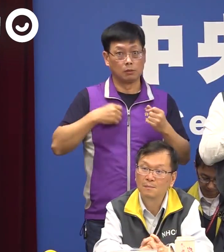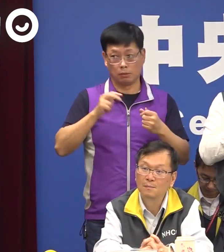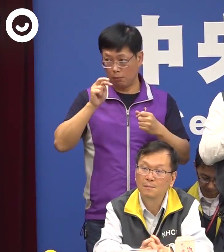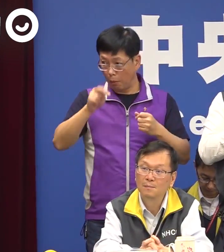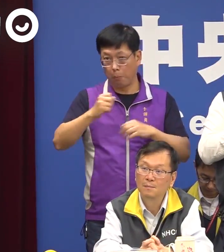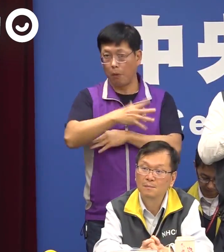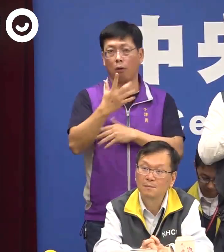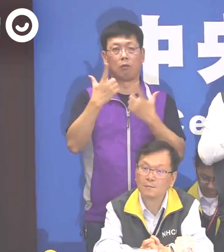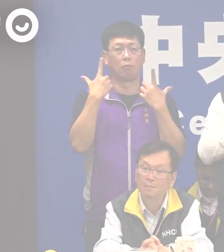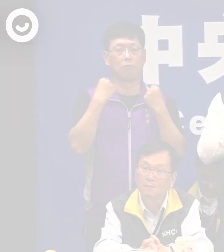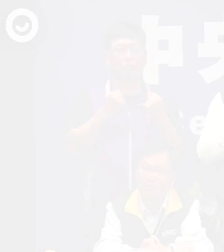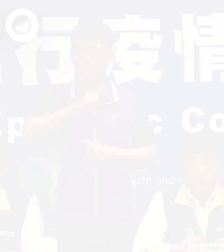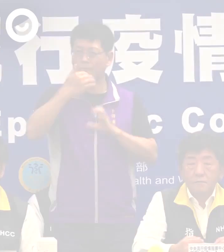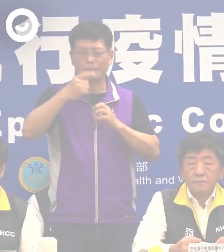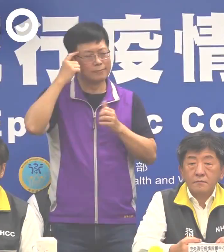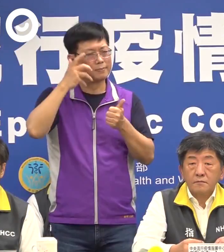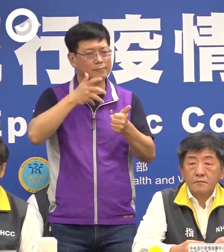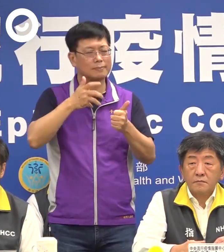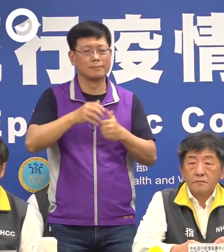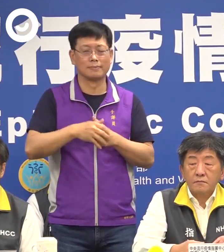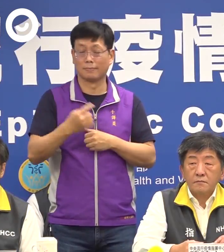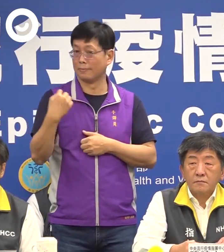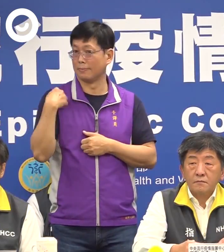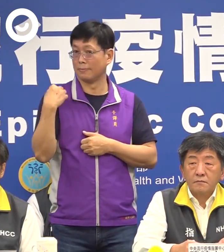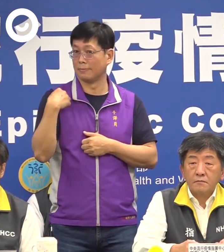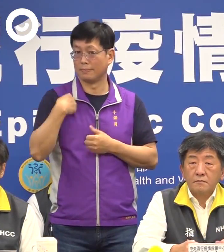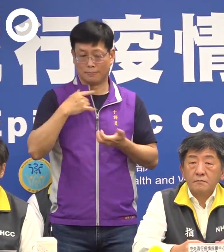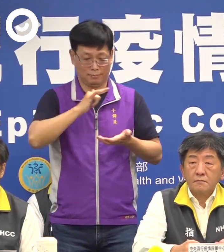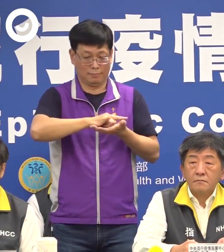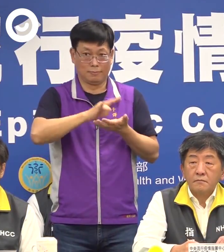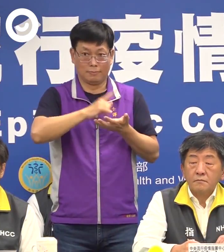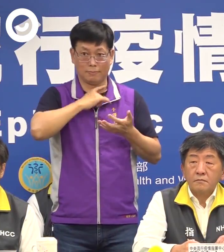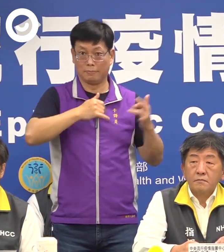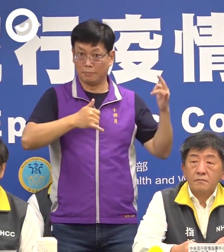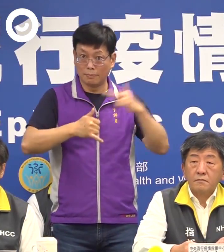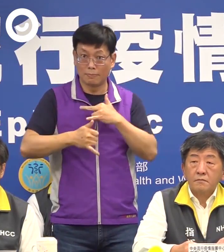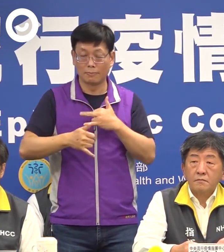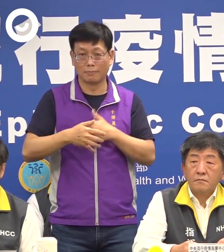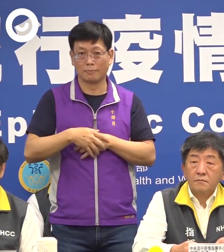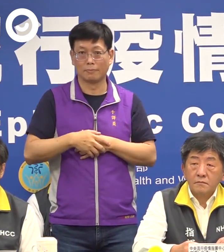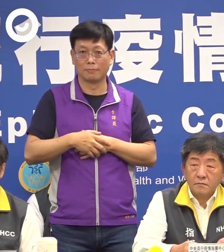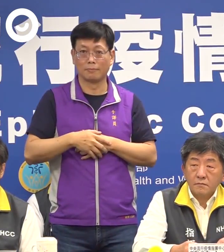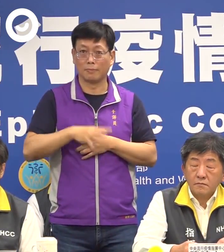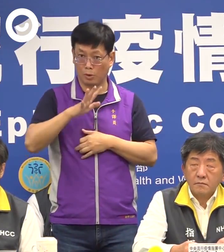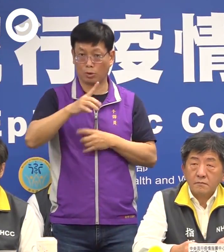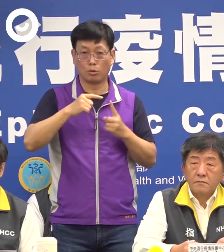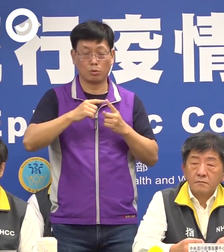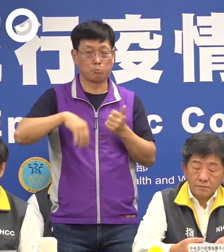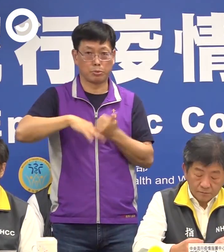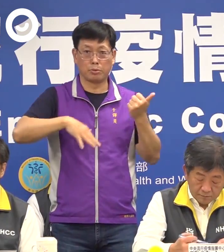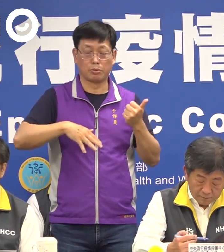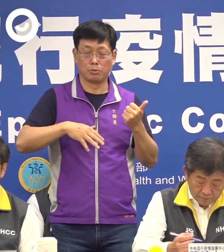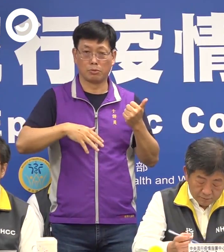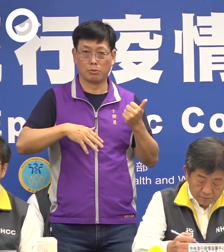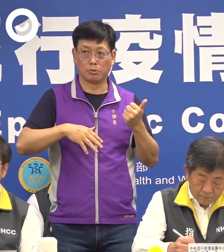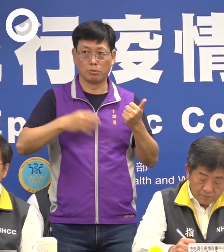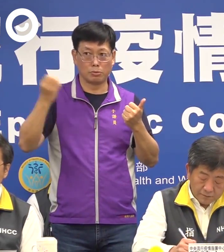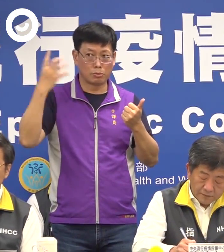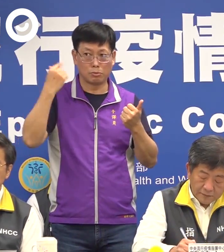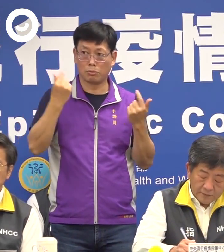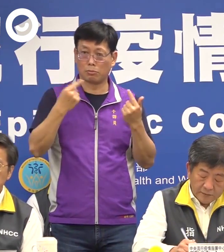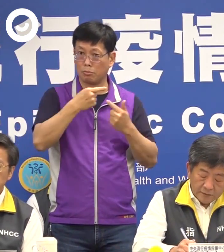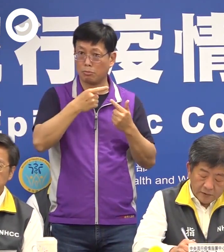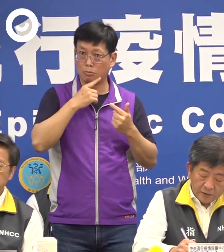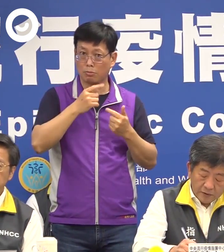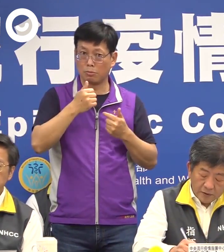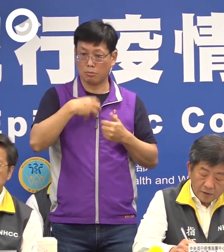到报纸上报道才知道。 就是关于昨天武汉包机，然后不是有人被请下飞机嘛？然后有根据了解说，好